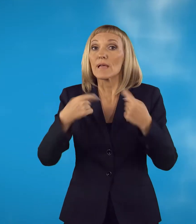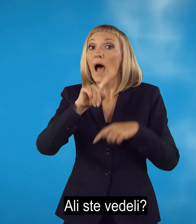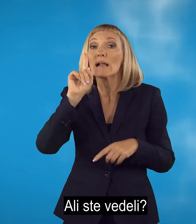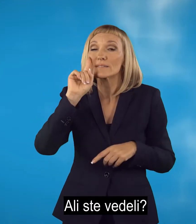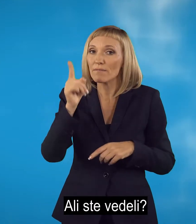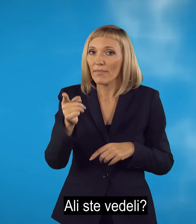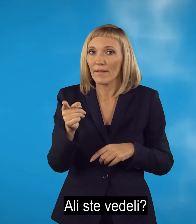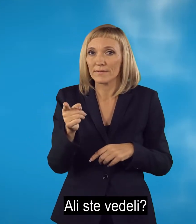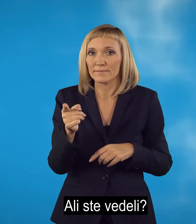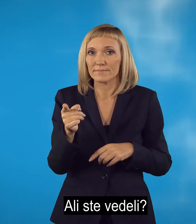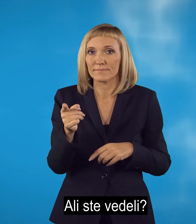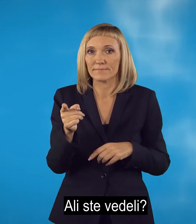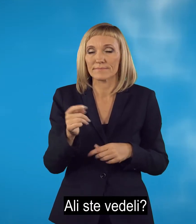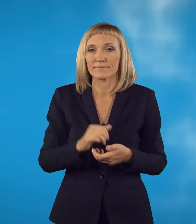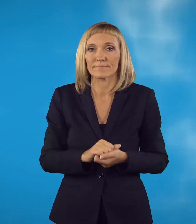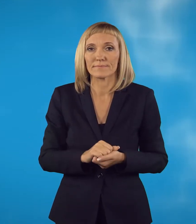Ali ste vedeli?